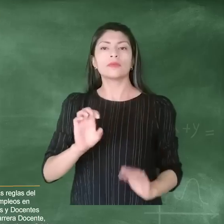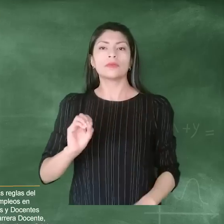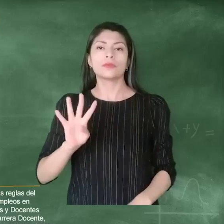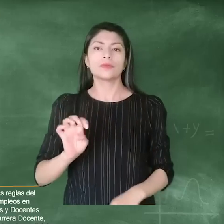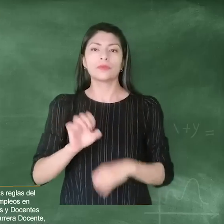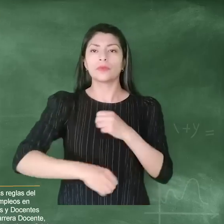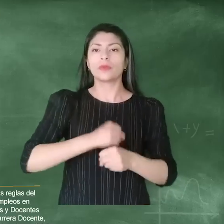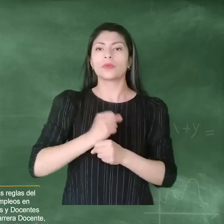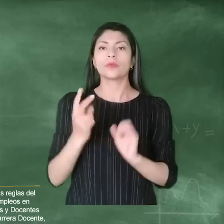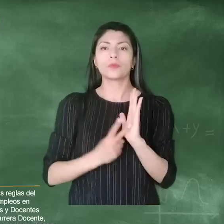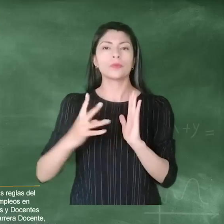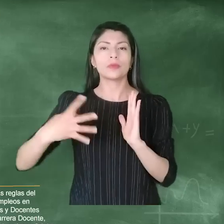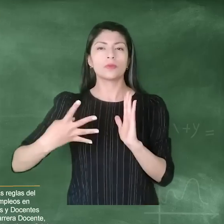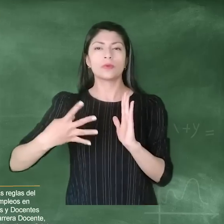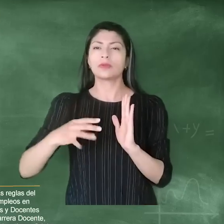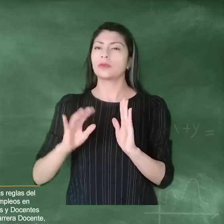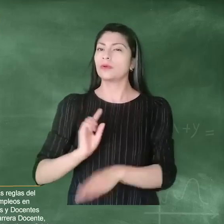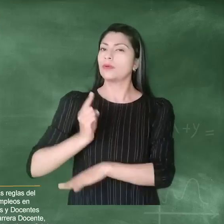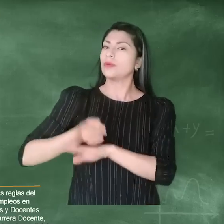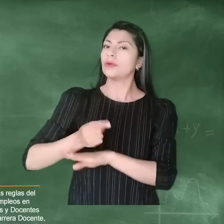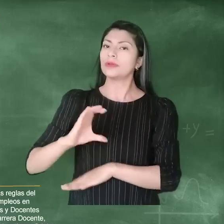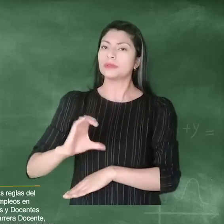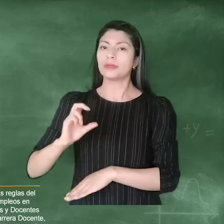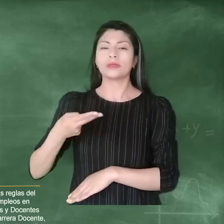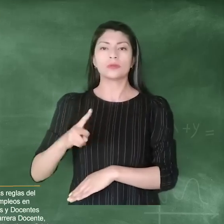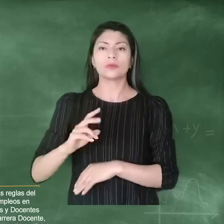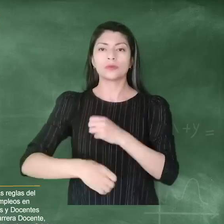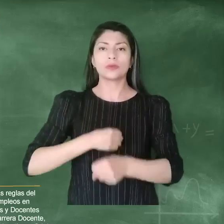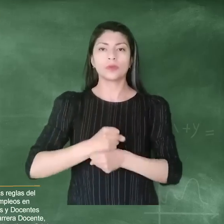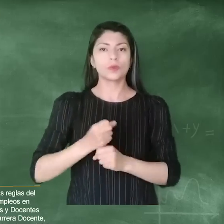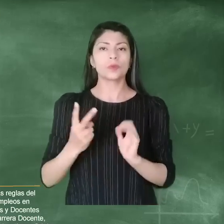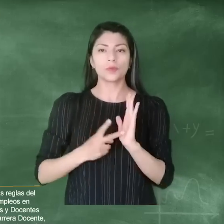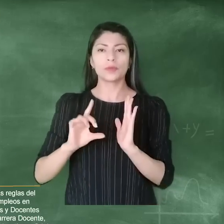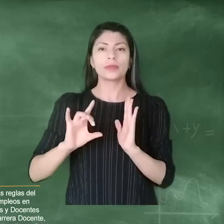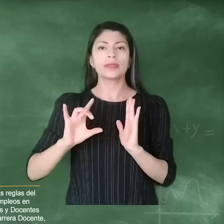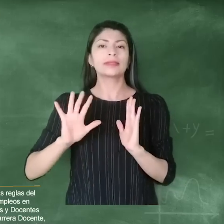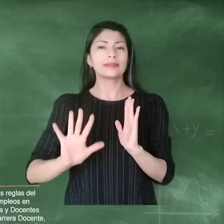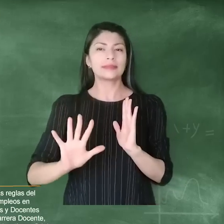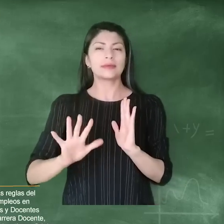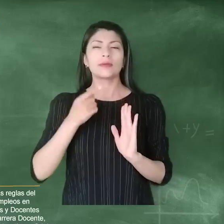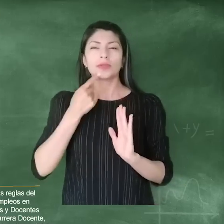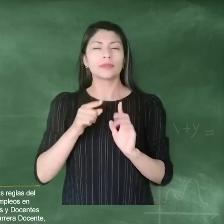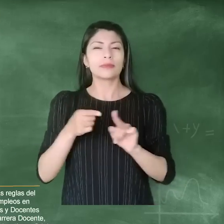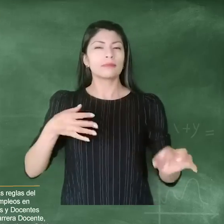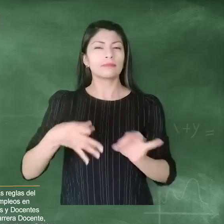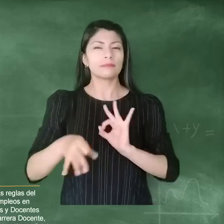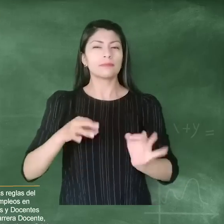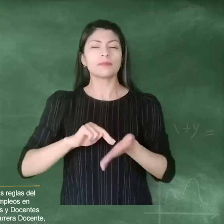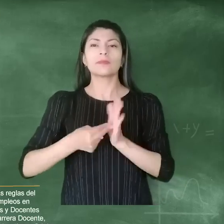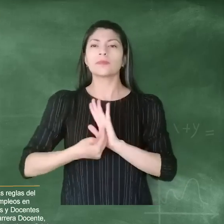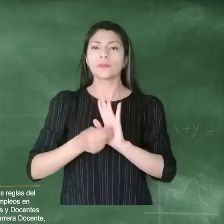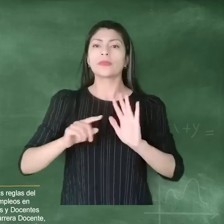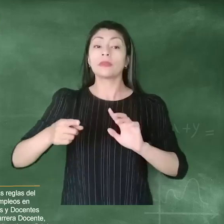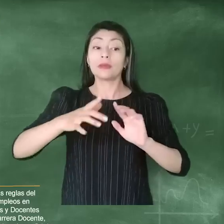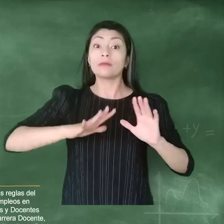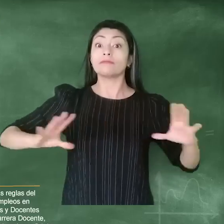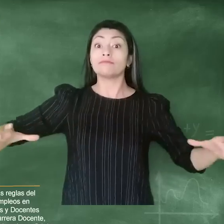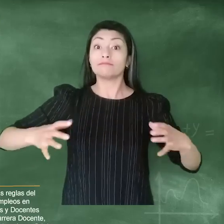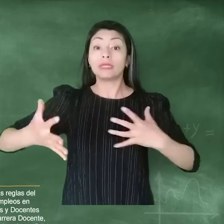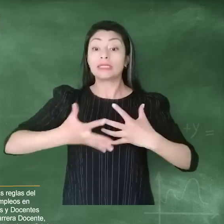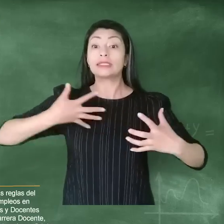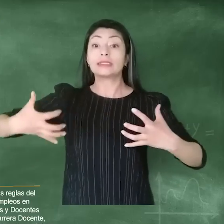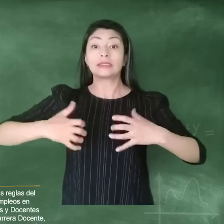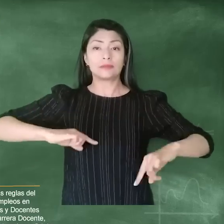Ley 909 de 2004 mediante sentencia C-1230 de 2005, lo hace bajo el entendido de que